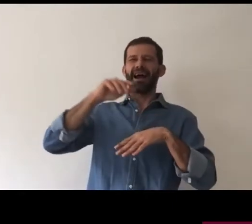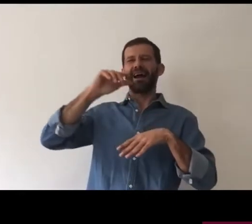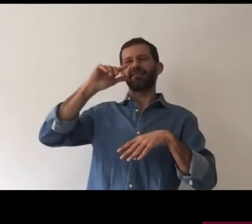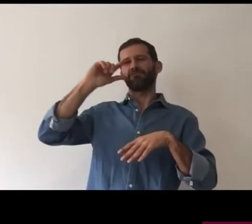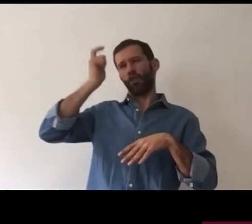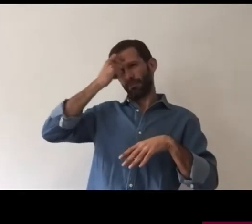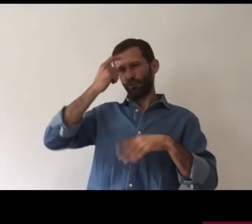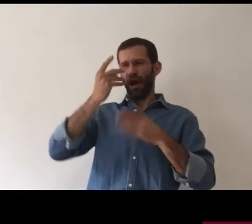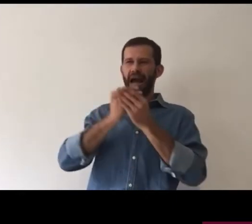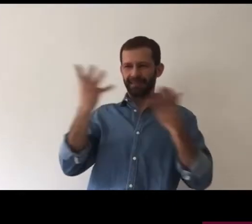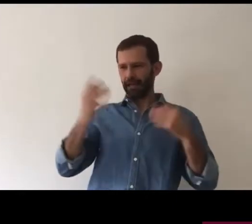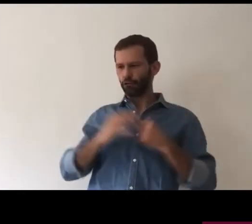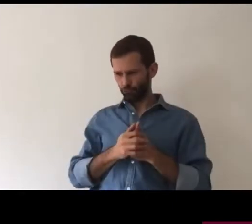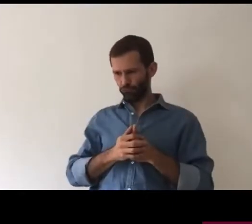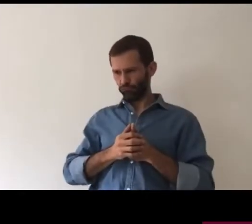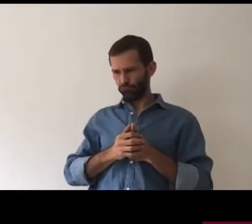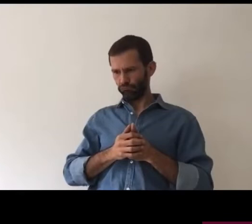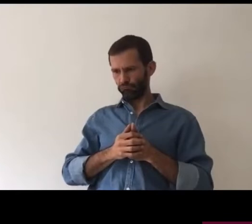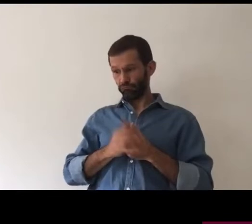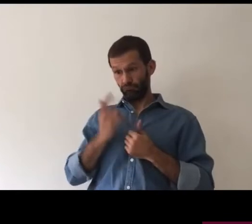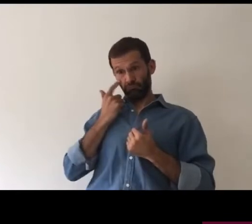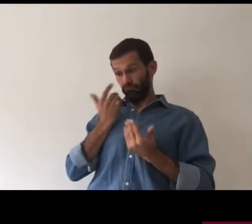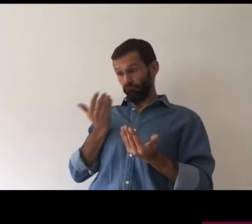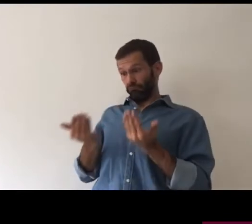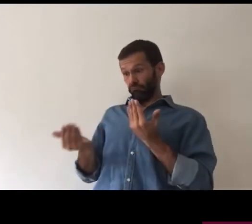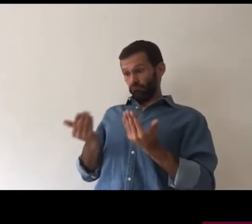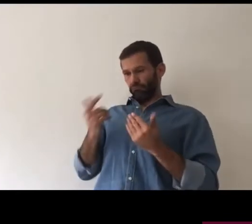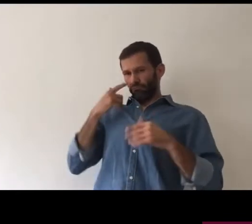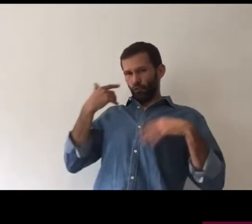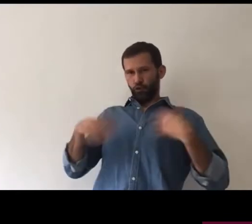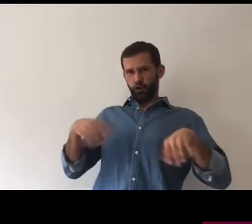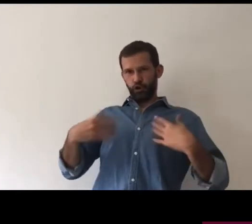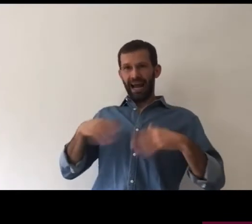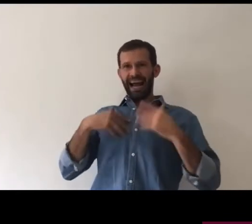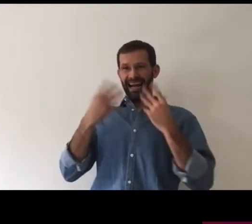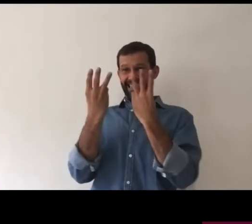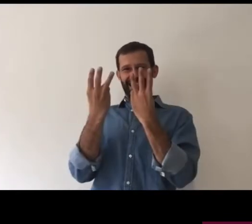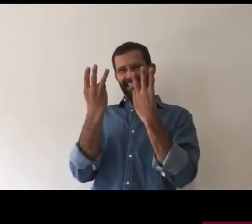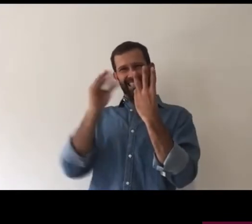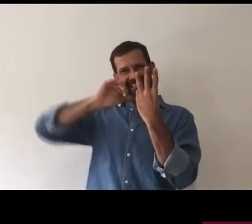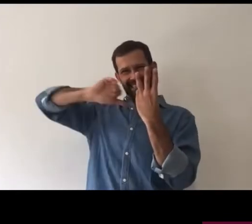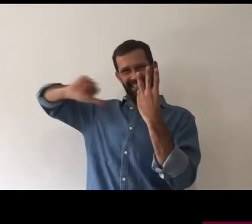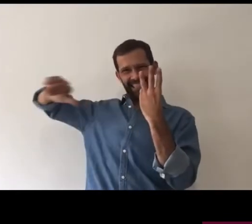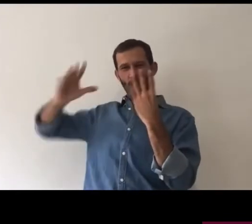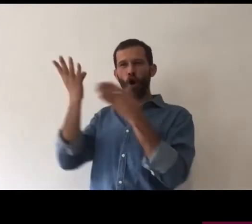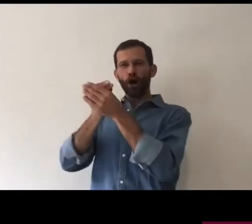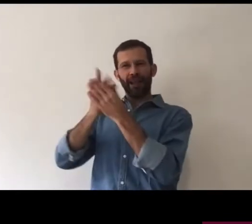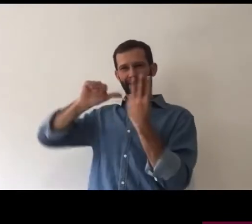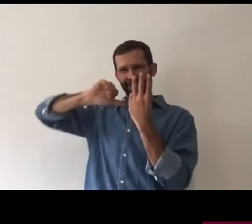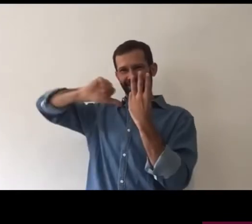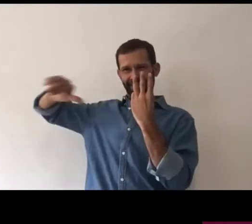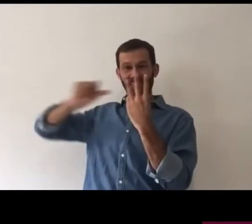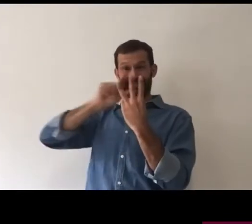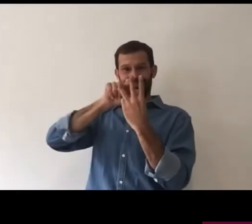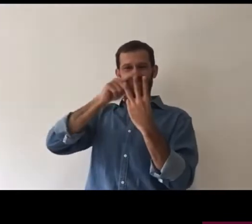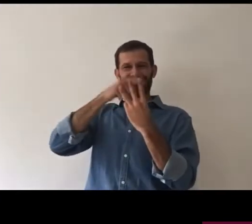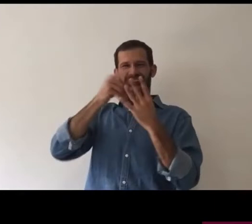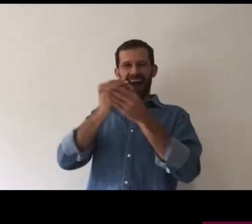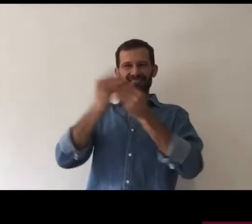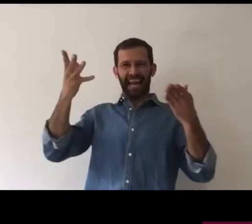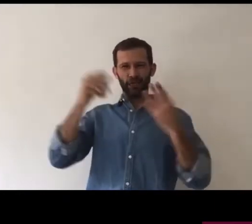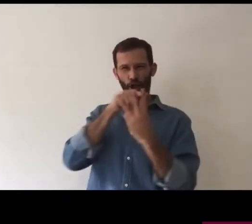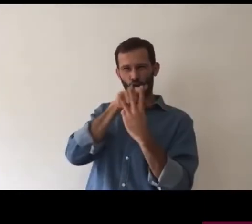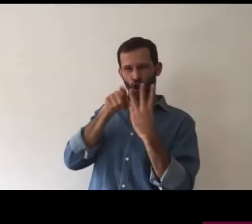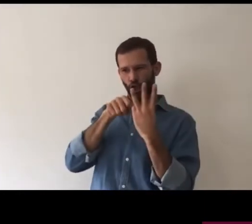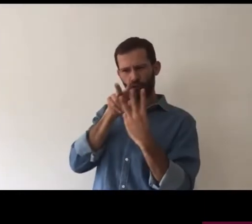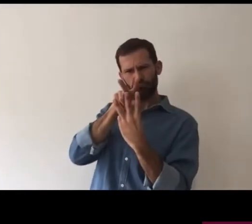hablar de los efectos de iconicidad sobre los conceptos abstractos, ahí sí que vemos efectivamente que